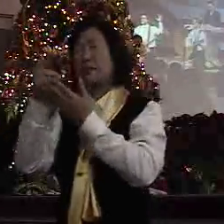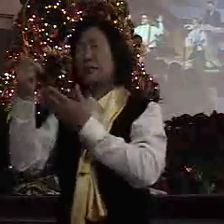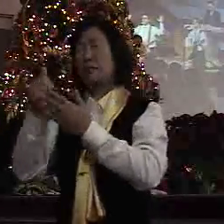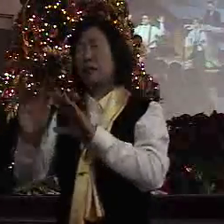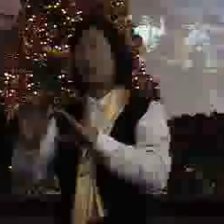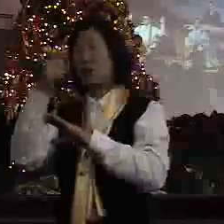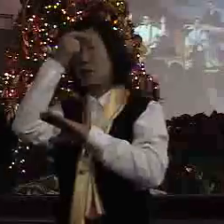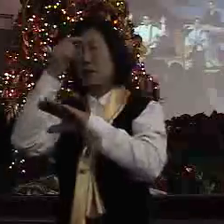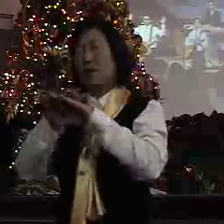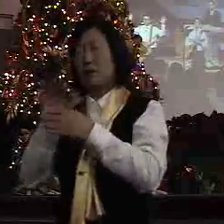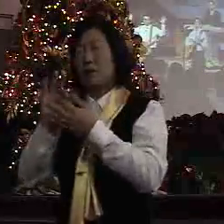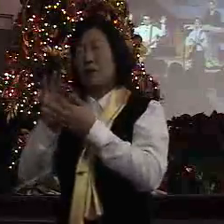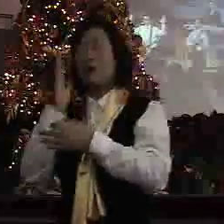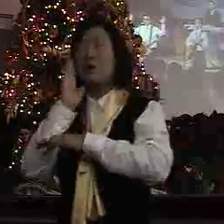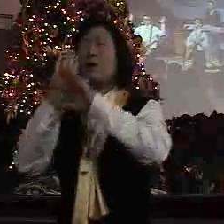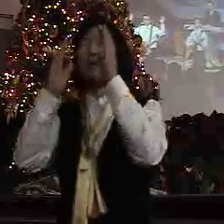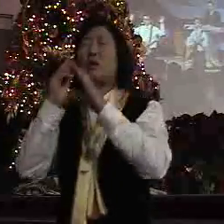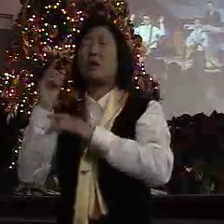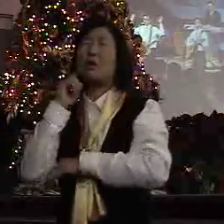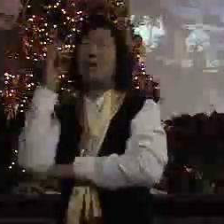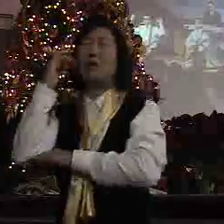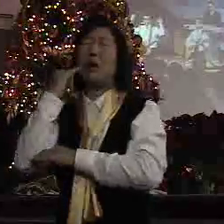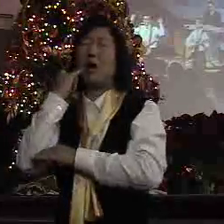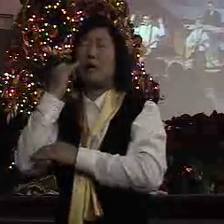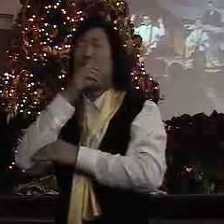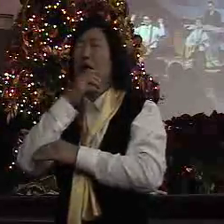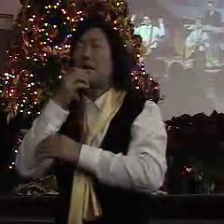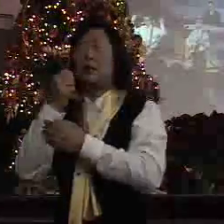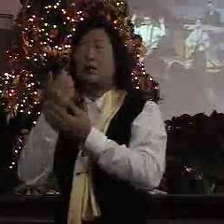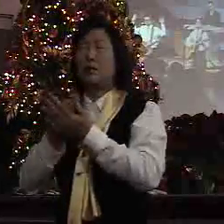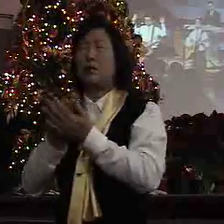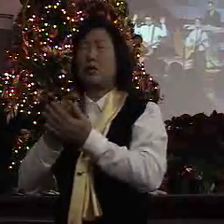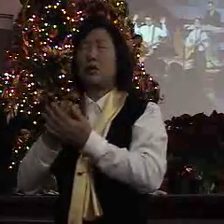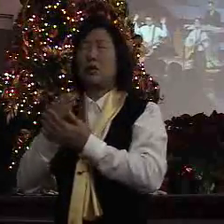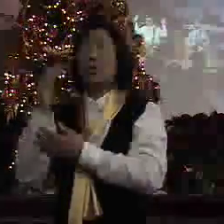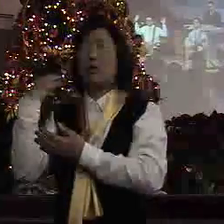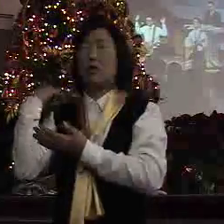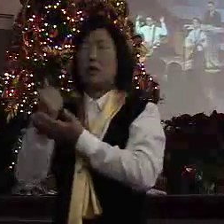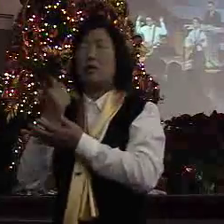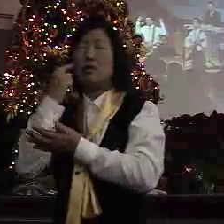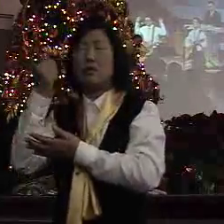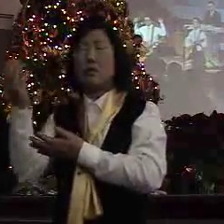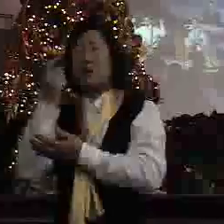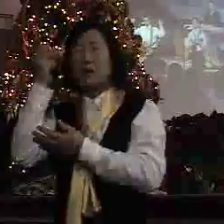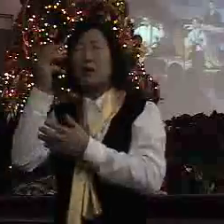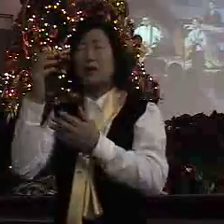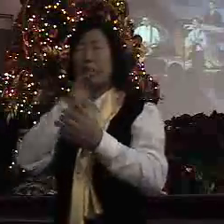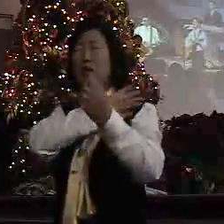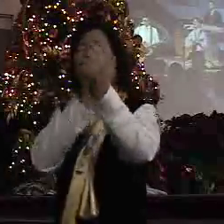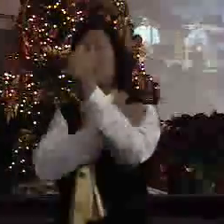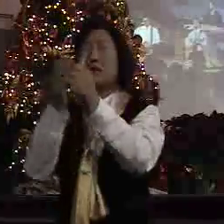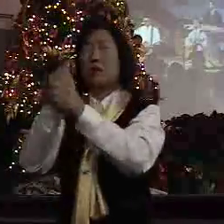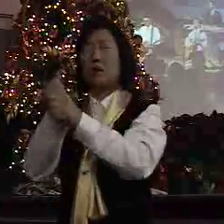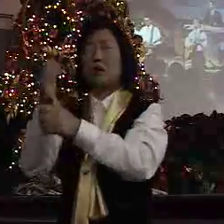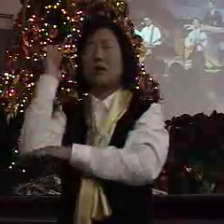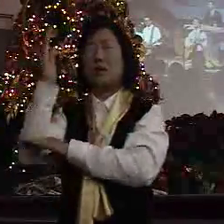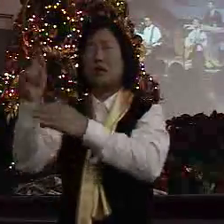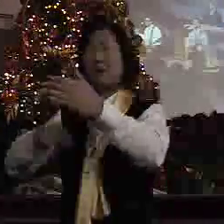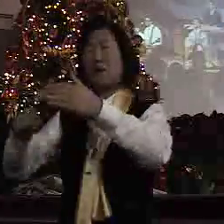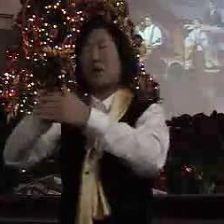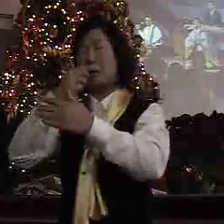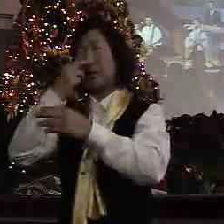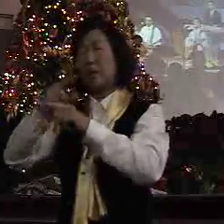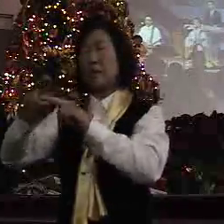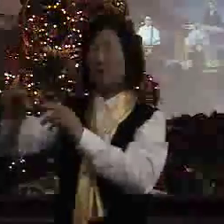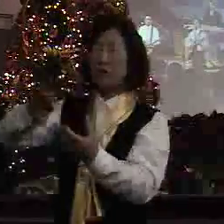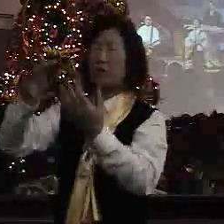주님, 오늘 예배를 통하여 하늘의 영광을 맛보게 하여 주시옵소서. 김수웅 목사님을 성령의 능력으로 붙들어 주시고 목사님의 말씀 가운데 기름